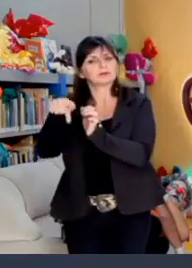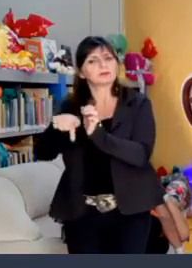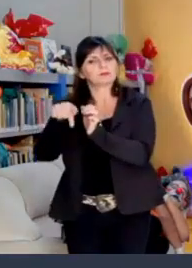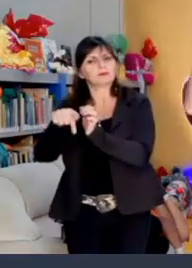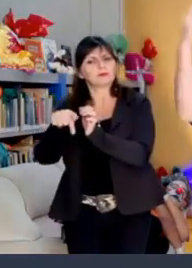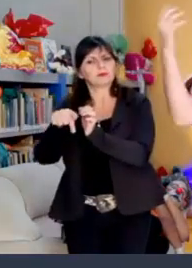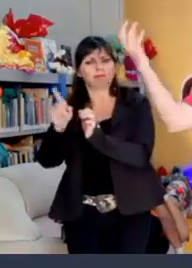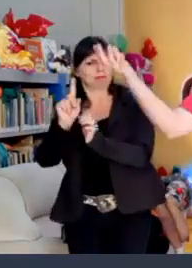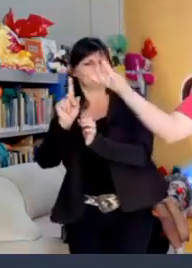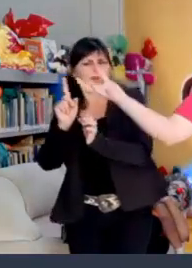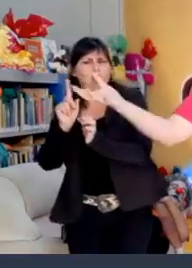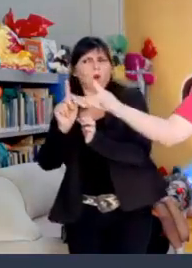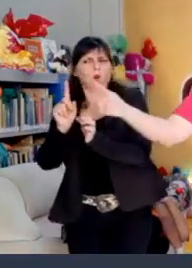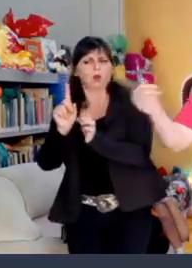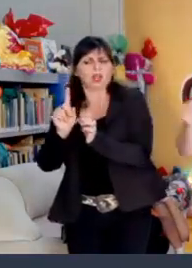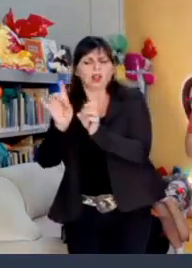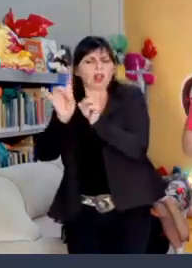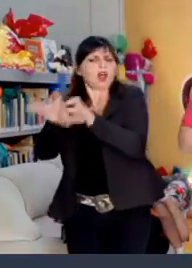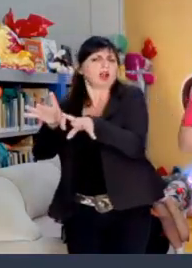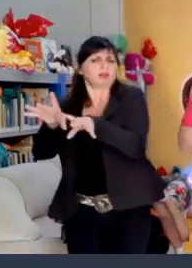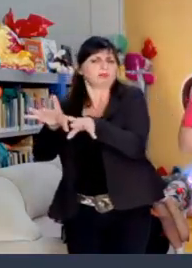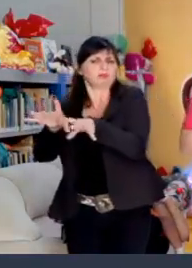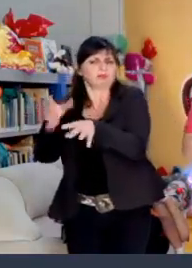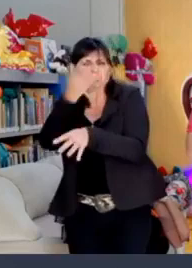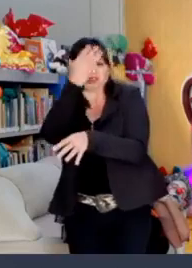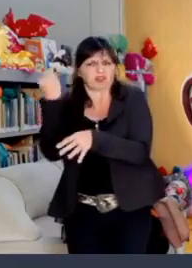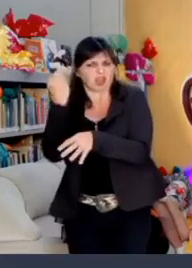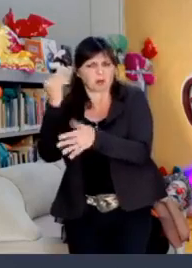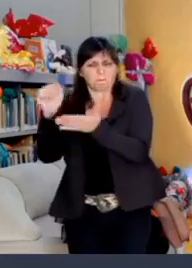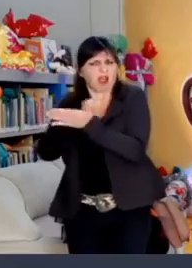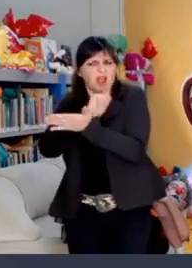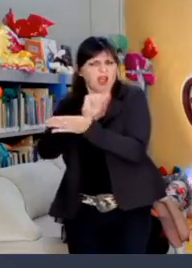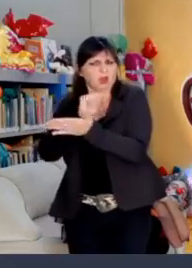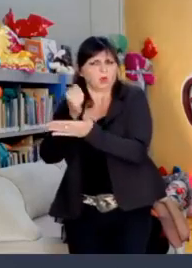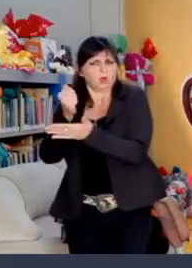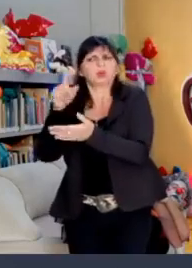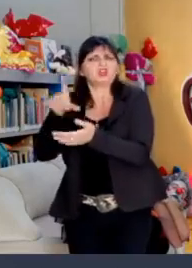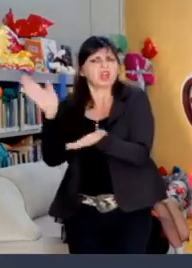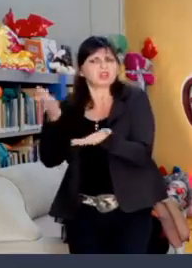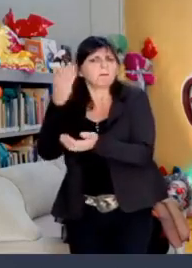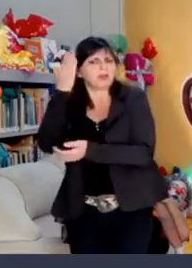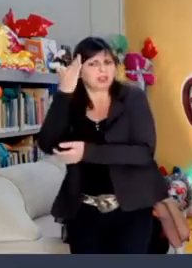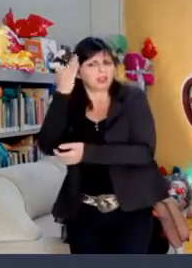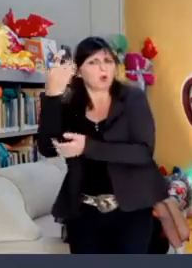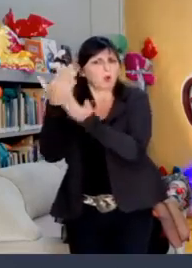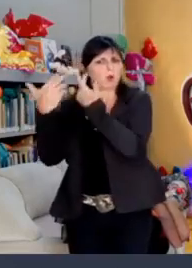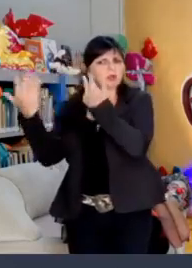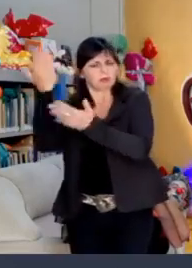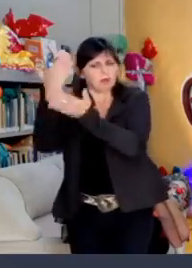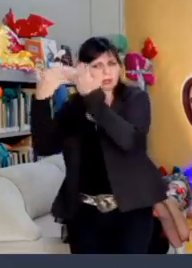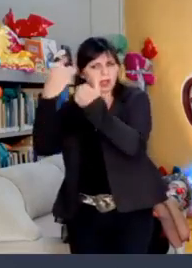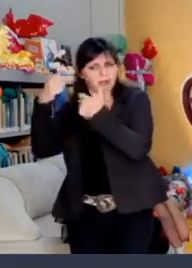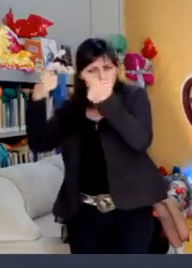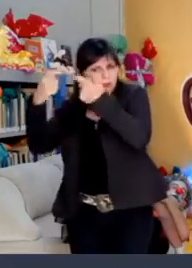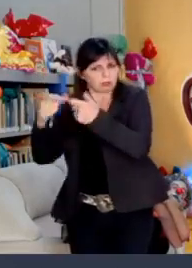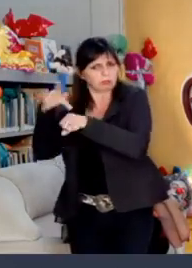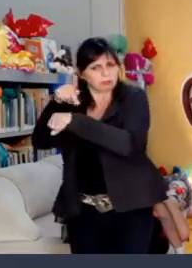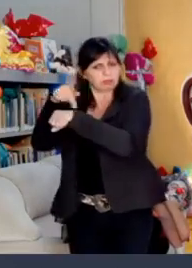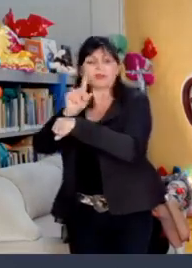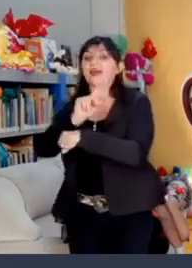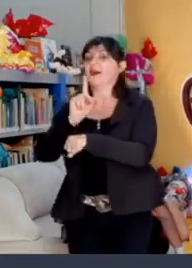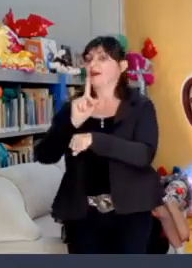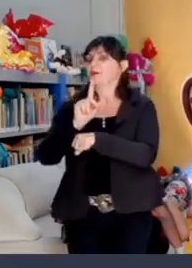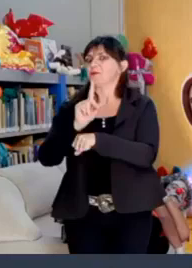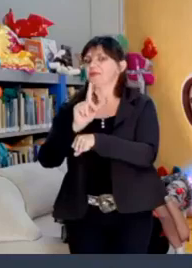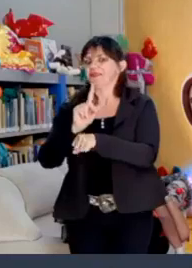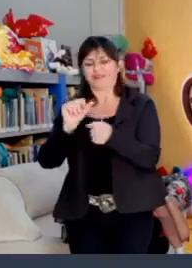simplesmente esqueceram o que elas sabiam. Elas passaram a produzir, a partir do que elas sabiam,